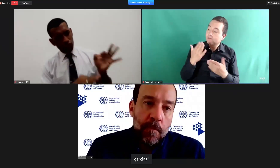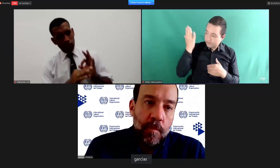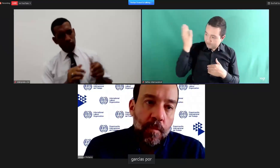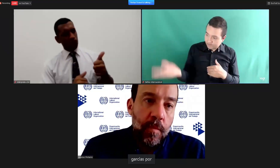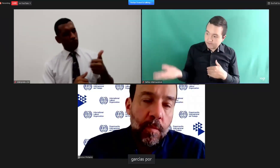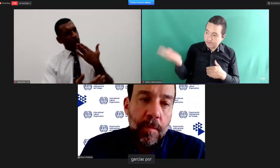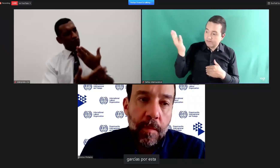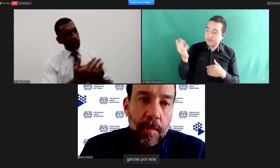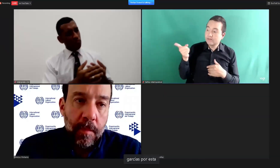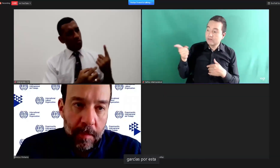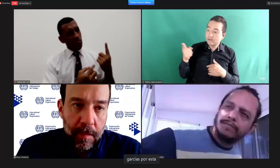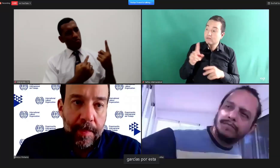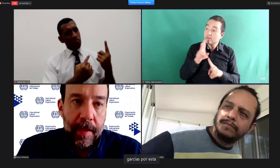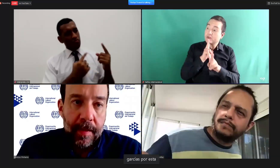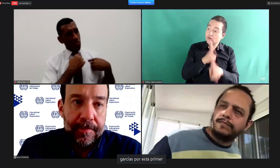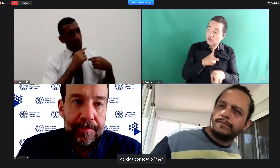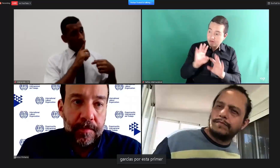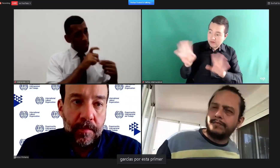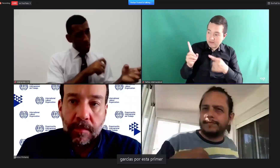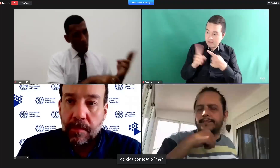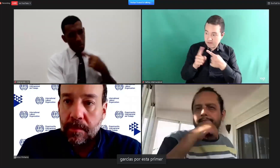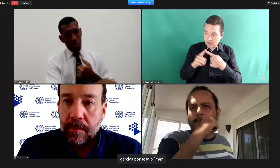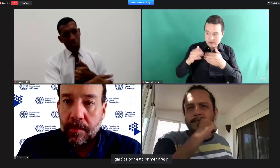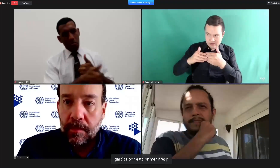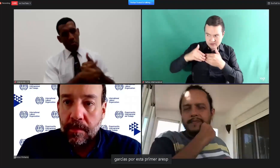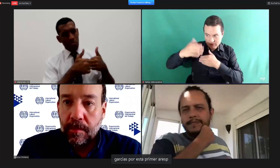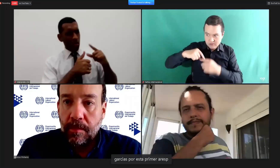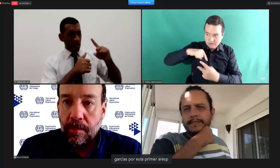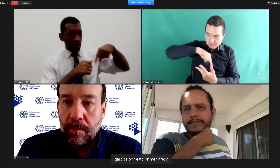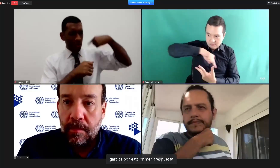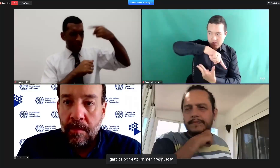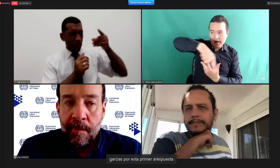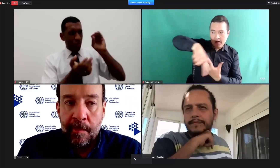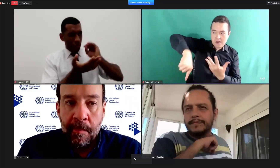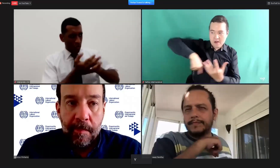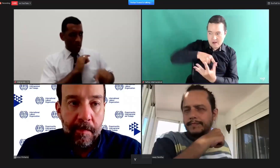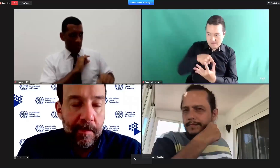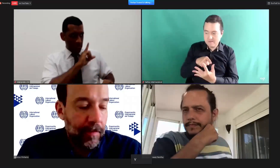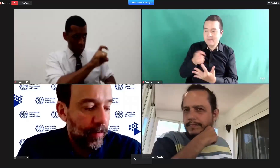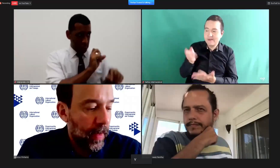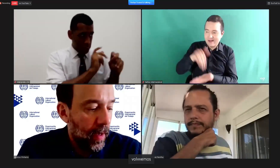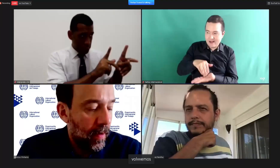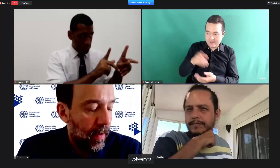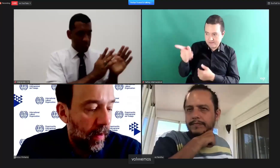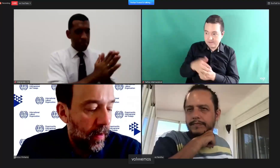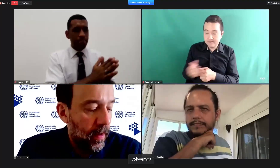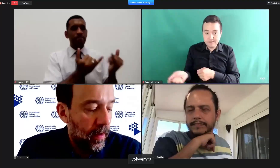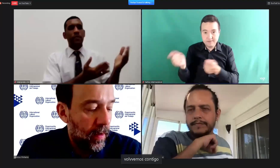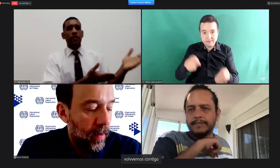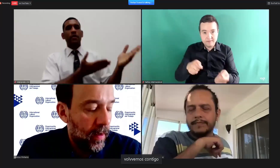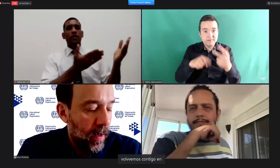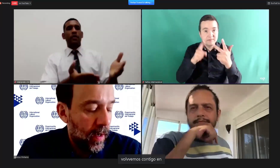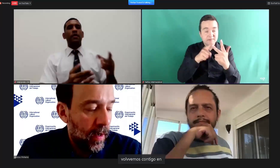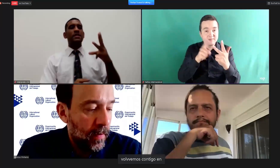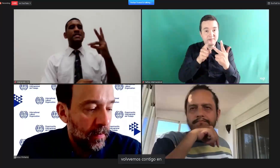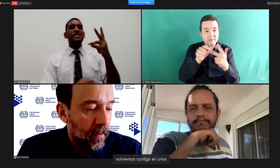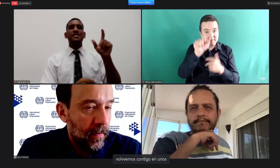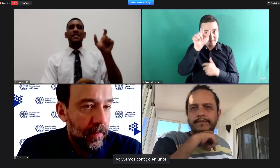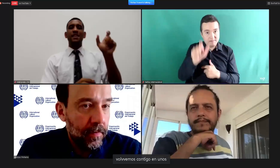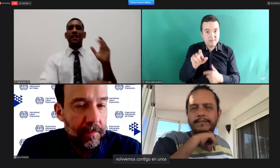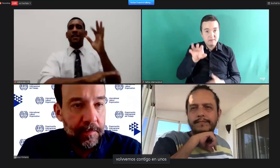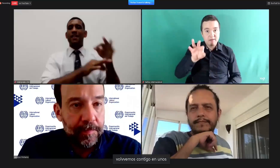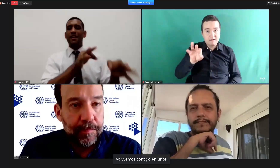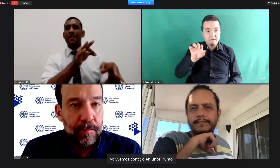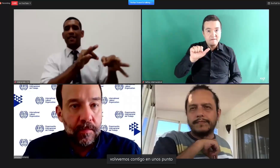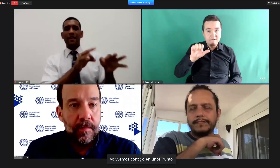respuesta. Volvemos contigo en unos momentos. Paso ahora la palabra al tercer panelista, Facundo Chávez.